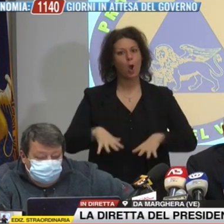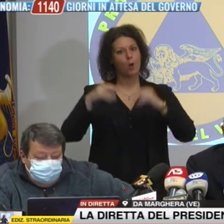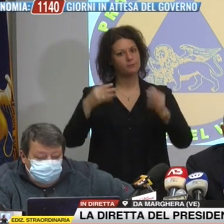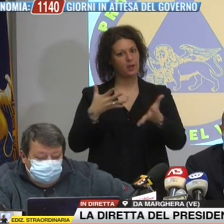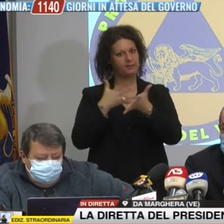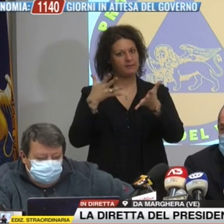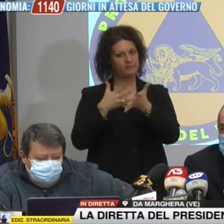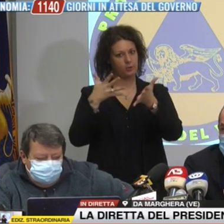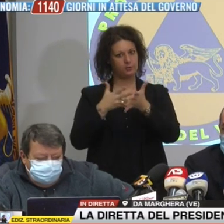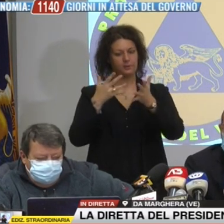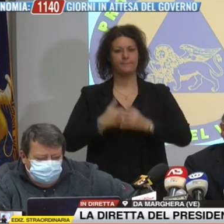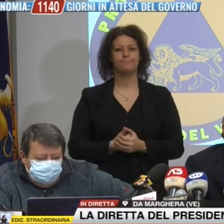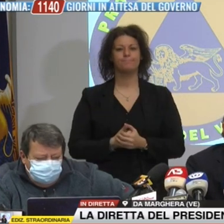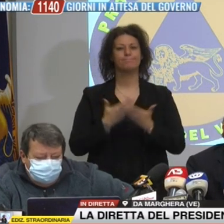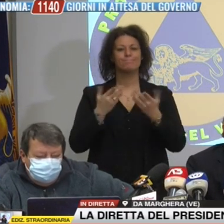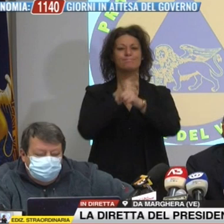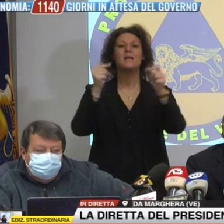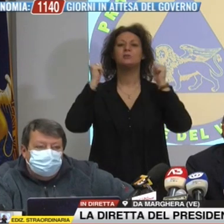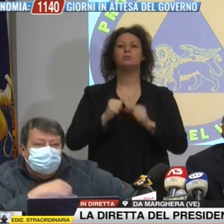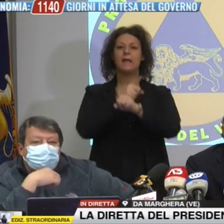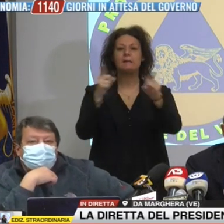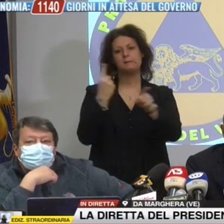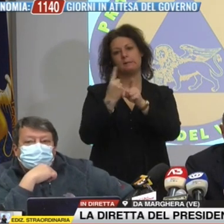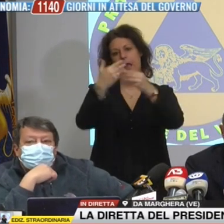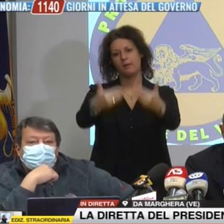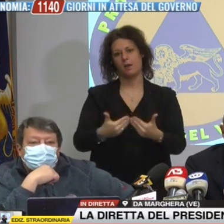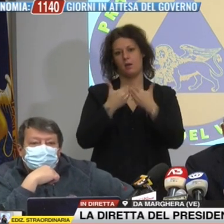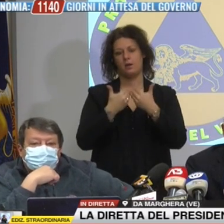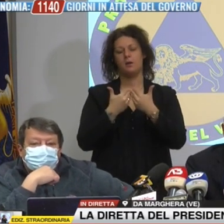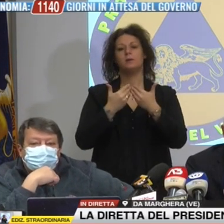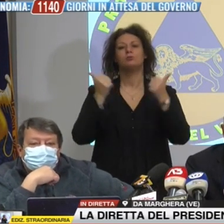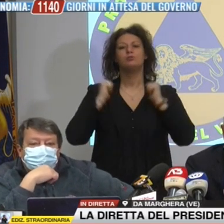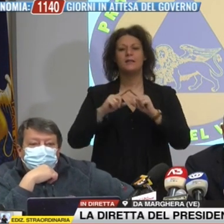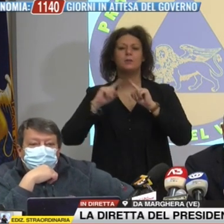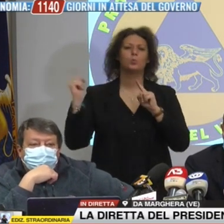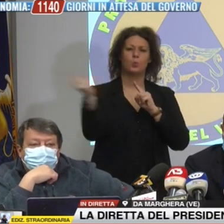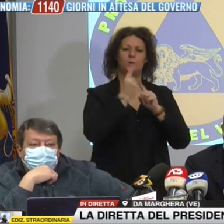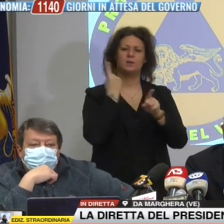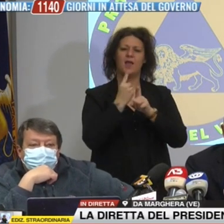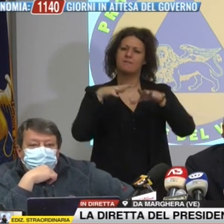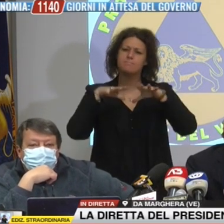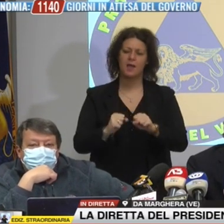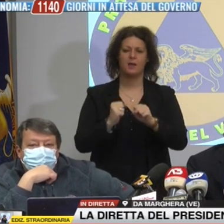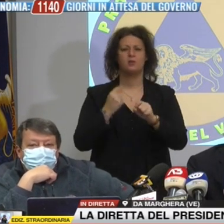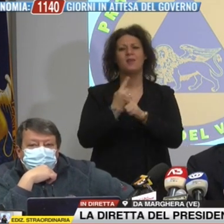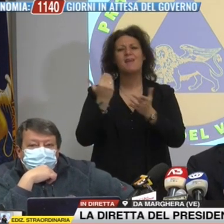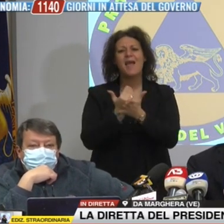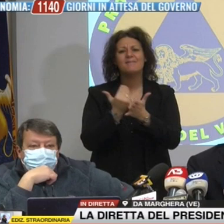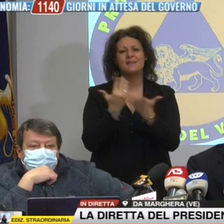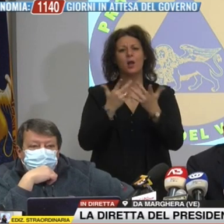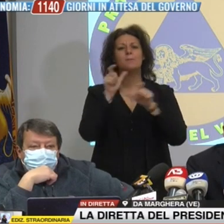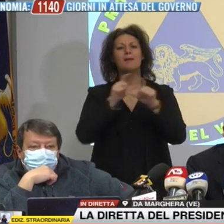cittadini ci danno una mano e ci diamo tutti una mano e ci mettiamo d'impegno, evitando ogni forma di assembramento, ne veniamo